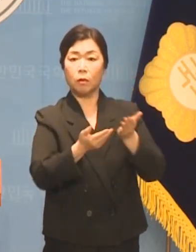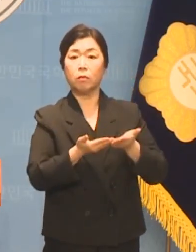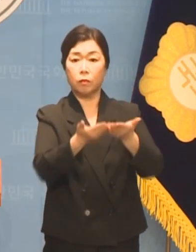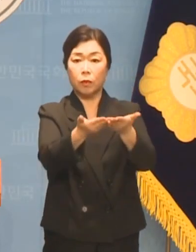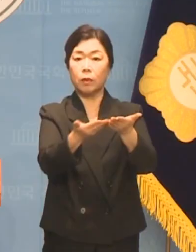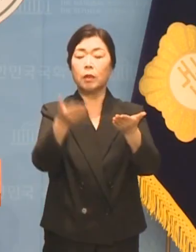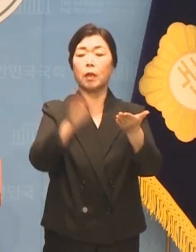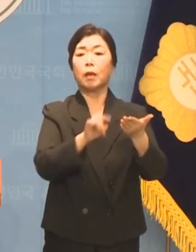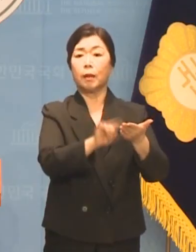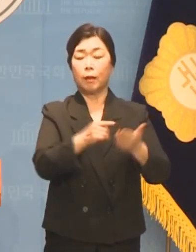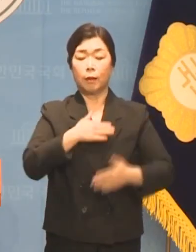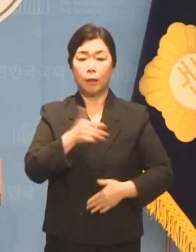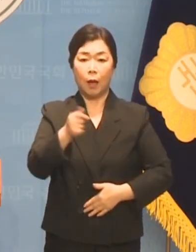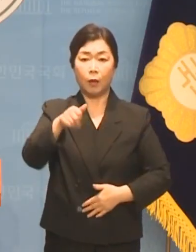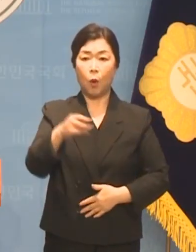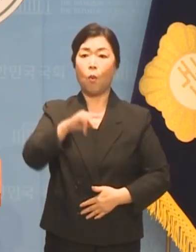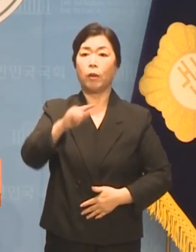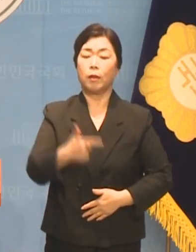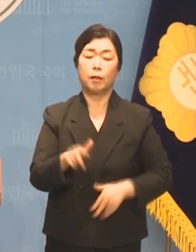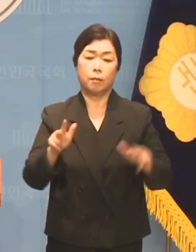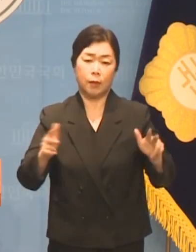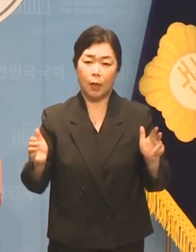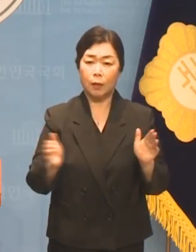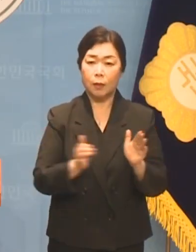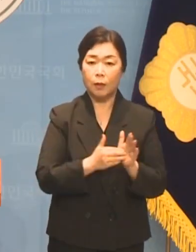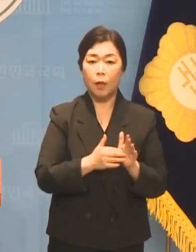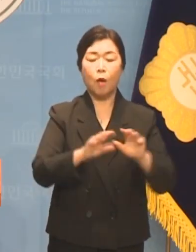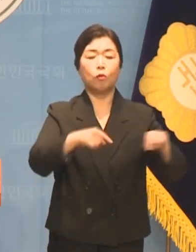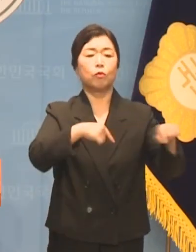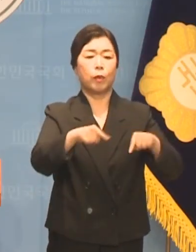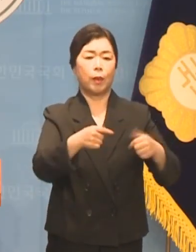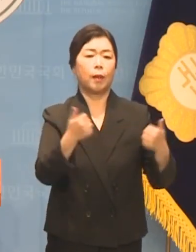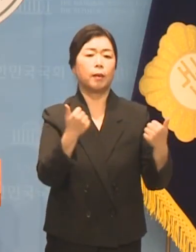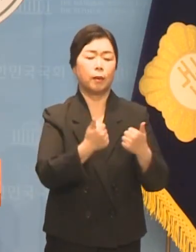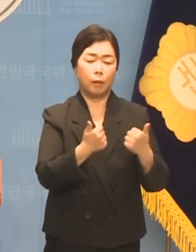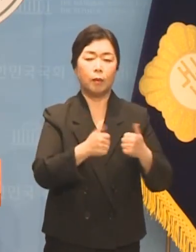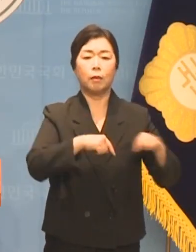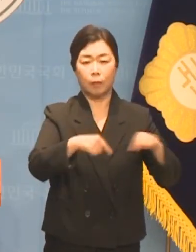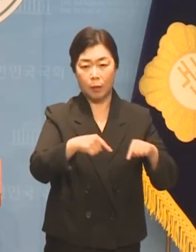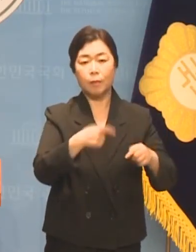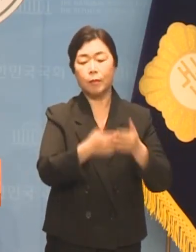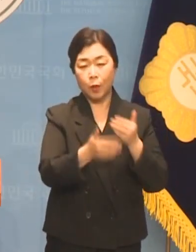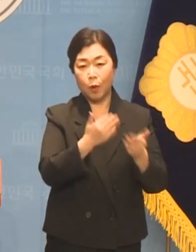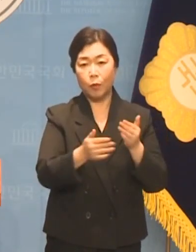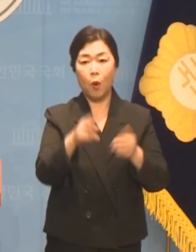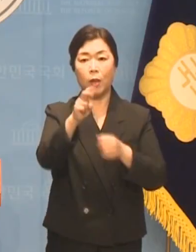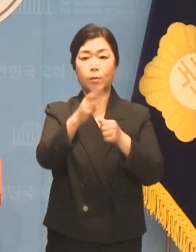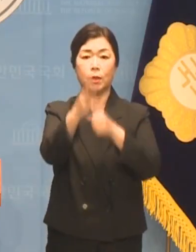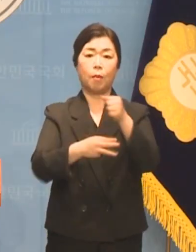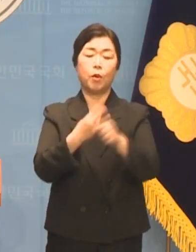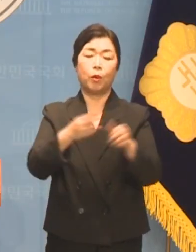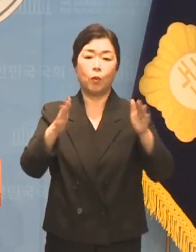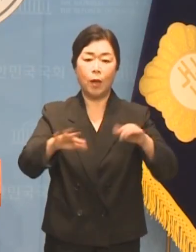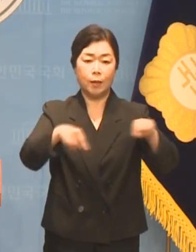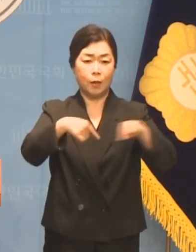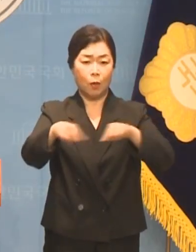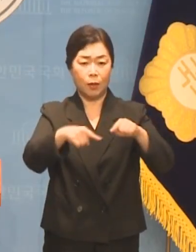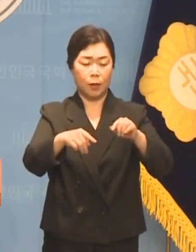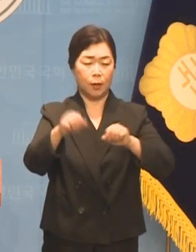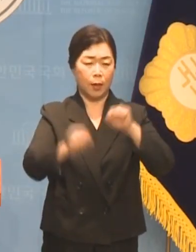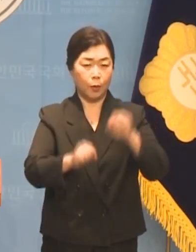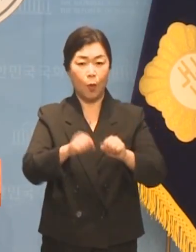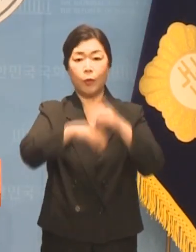저 나경원은 그동안의 의정 경험, 그동안의 23년의 정치